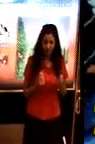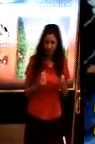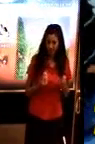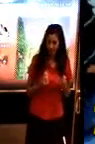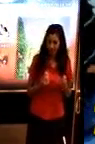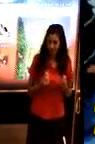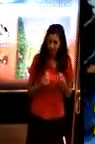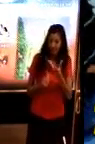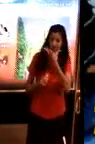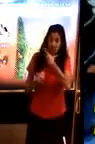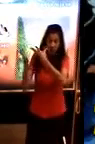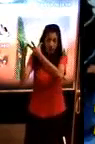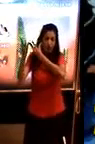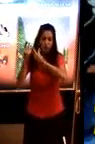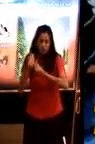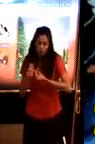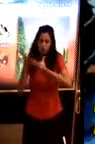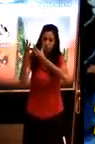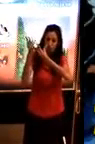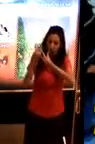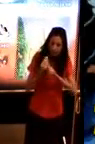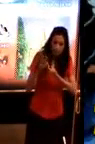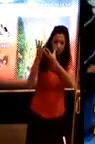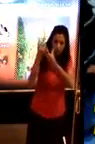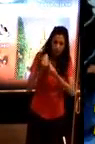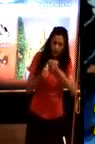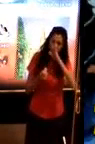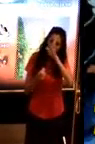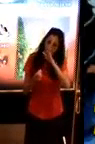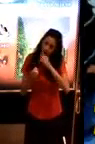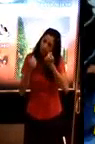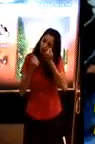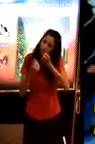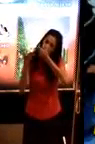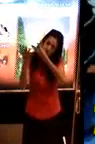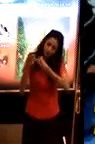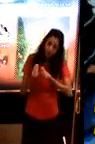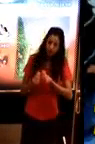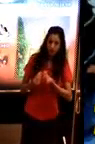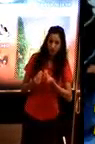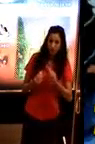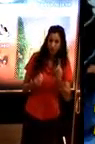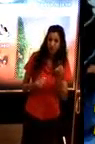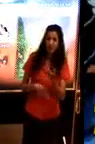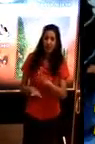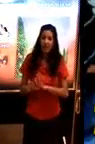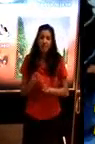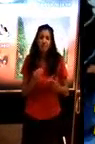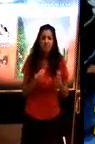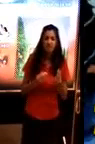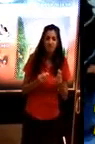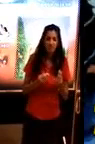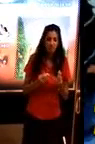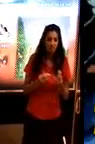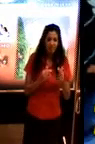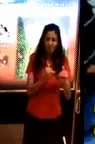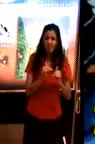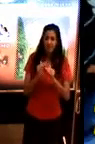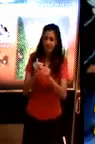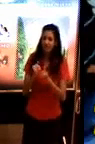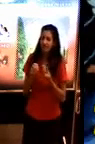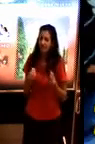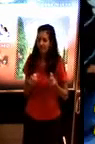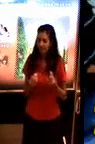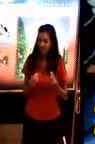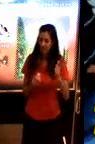la misericordia, y gracias a eso se mantiene la misericordia, porque ya las profecías todas se cumplieron. Leamos lo que dice